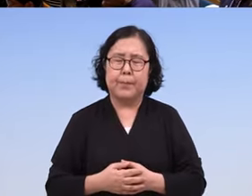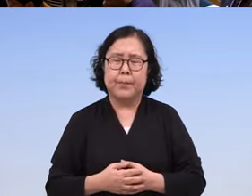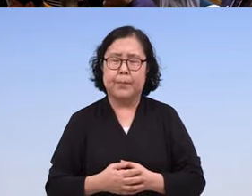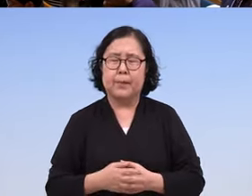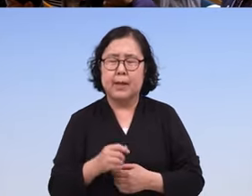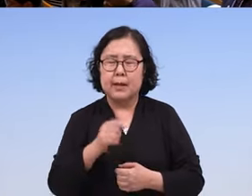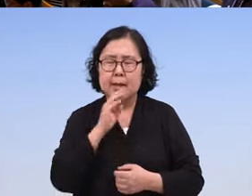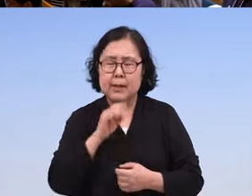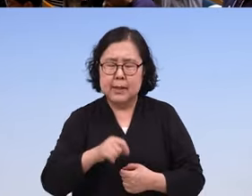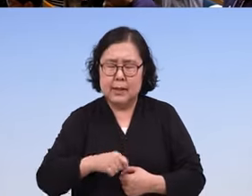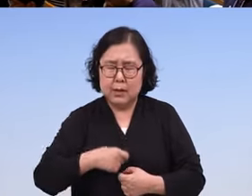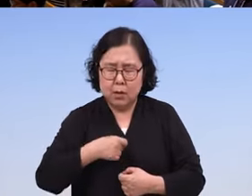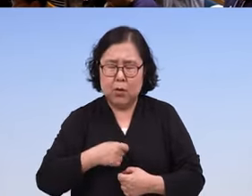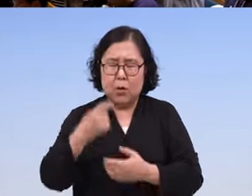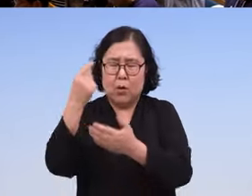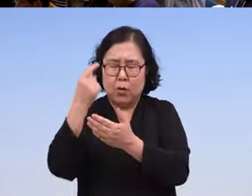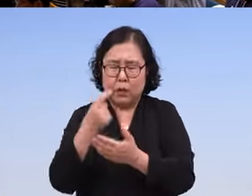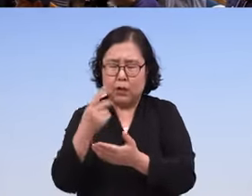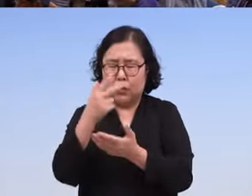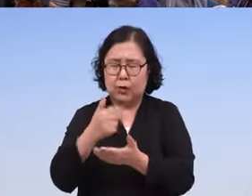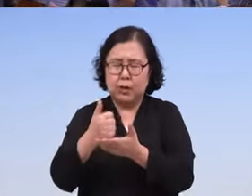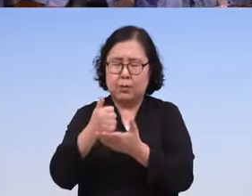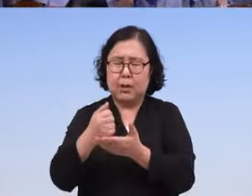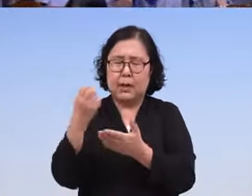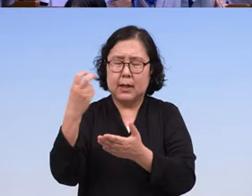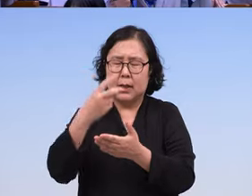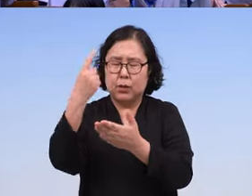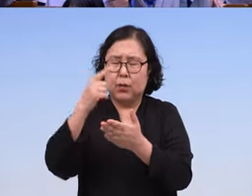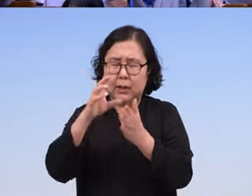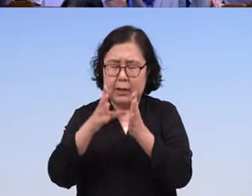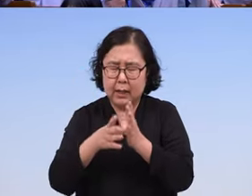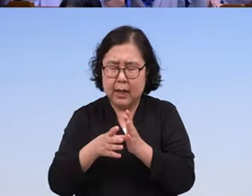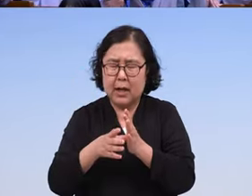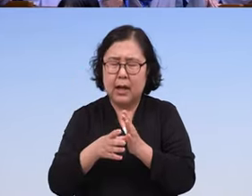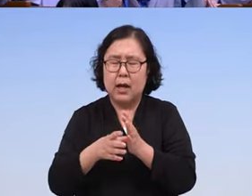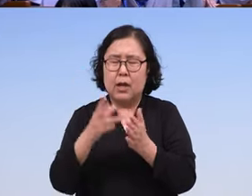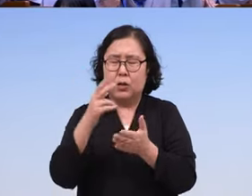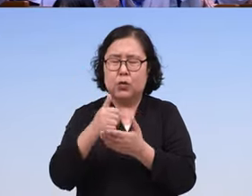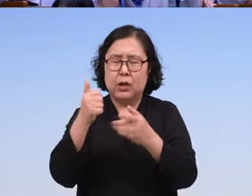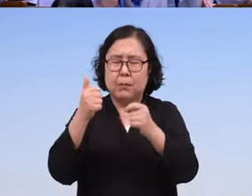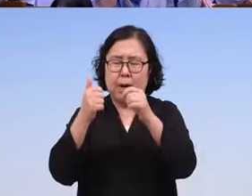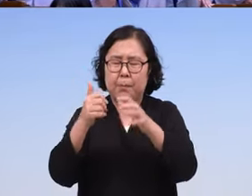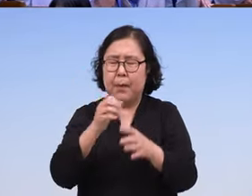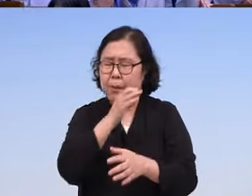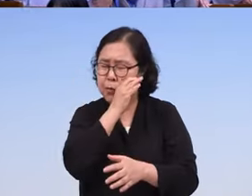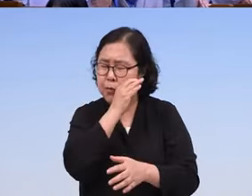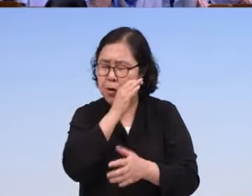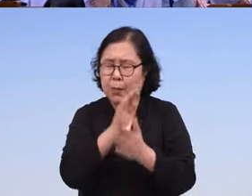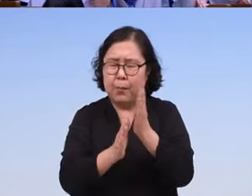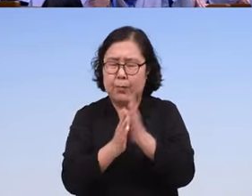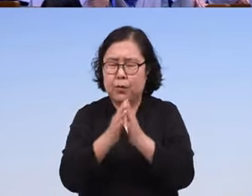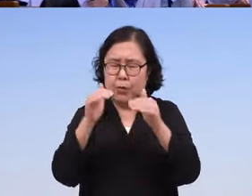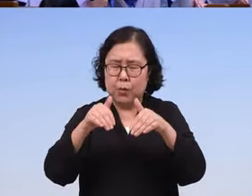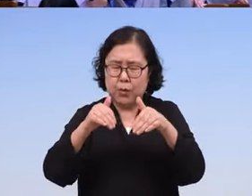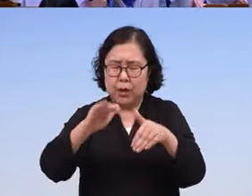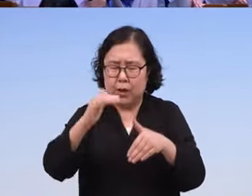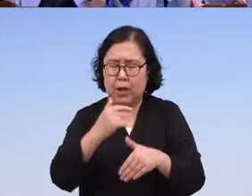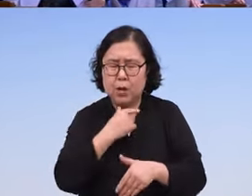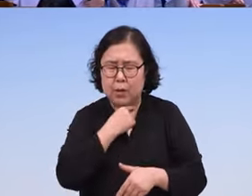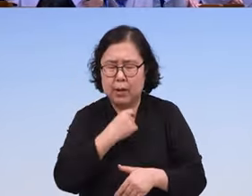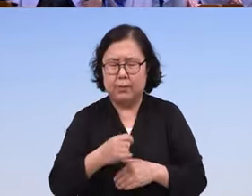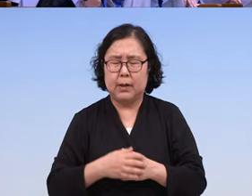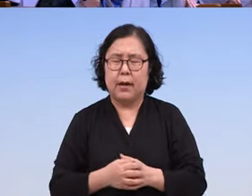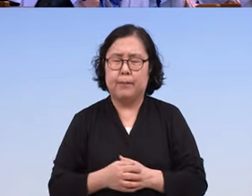하나님, 중심을 보시는 주님이 심판주로 오실 때에 그분 앞에 설 때 부끄럽지 않는 종이 되기를